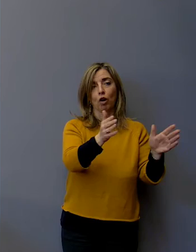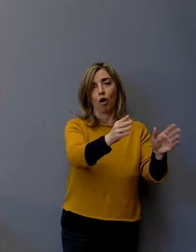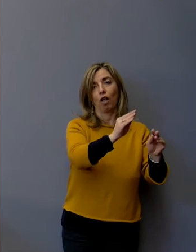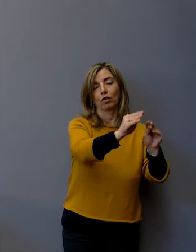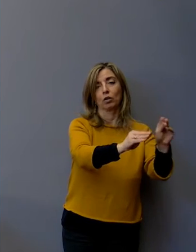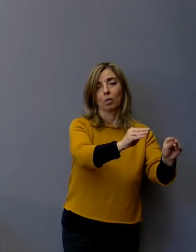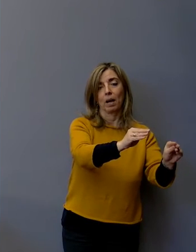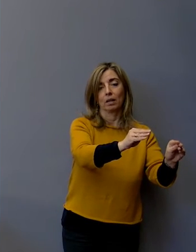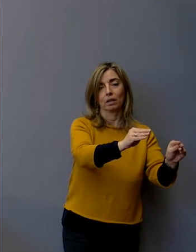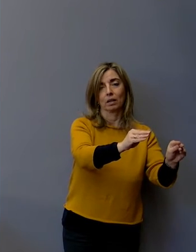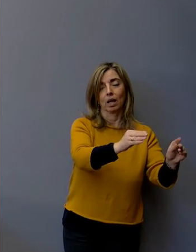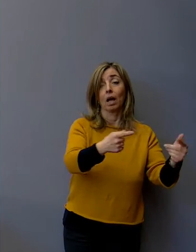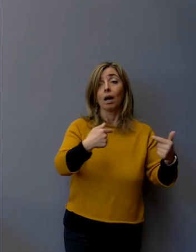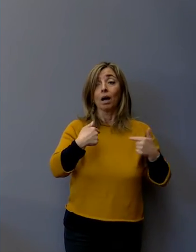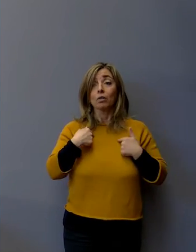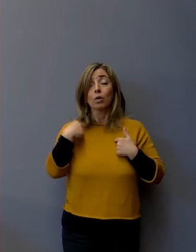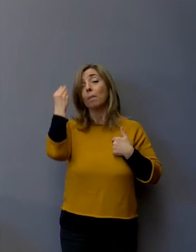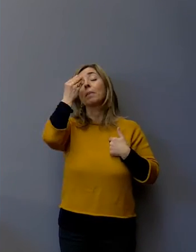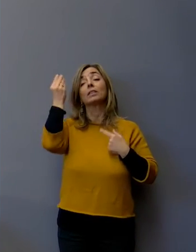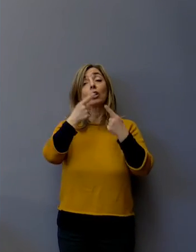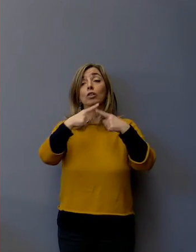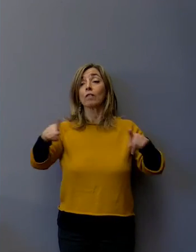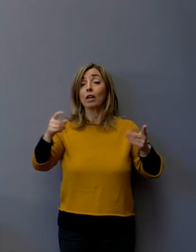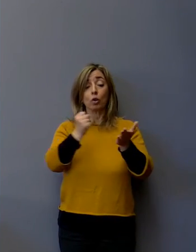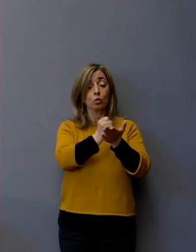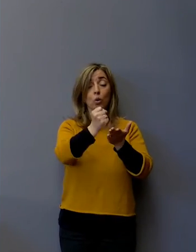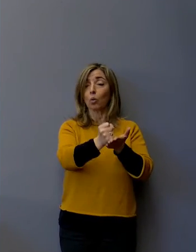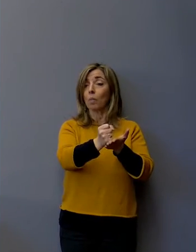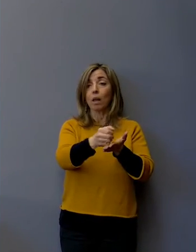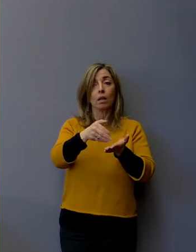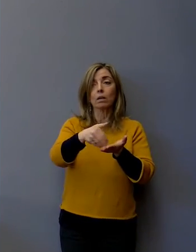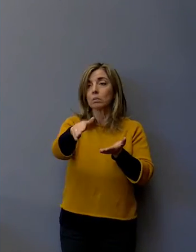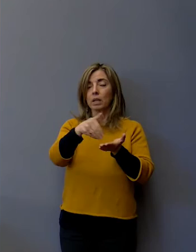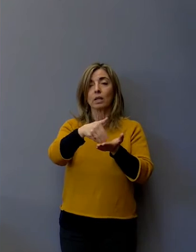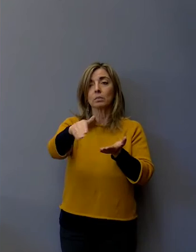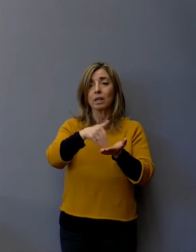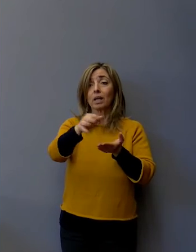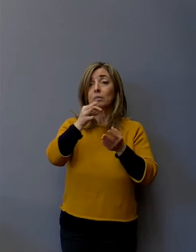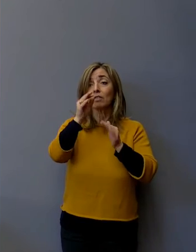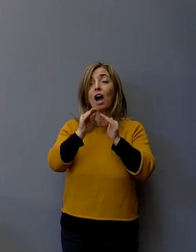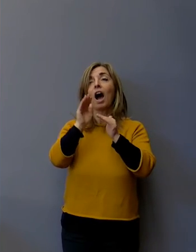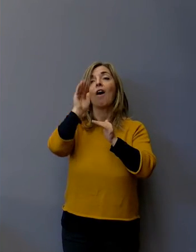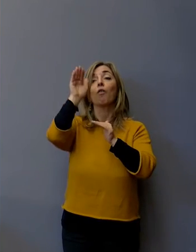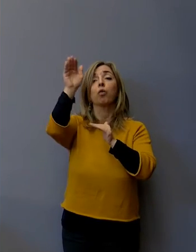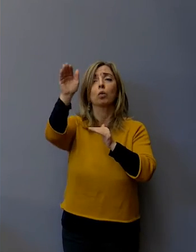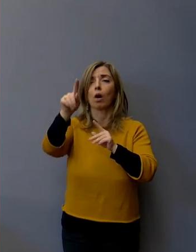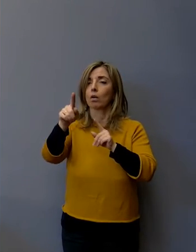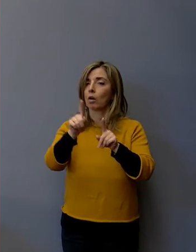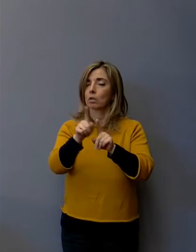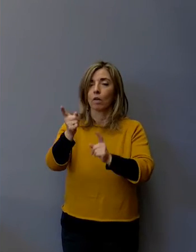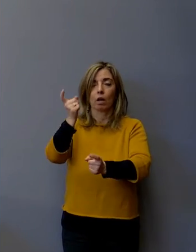la città non sta andando avanti ma sa andando indietro non sta andando verso il futuro ma sta andando verso il passato e anche per questi motivi noi voteremo